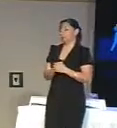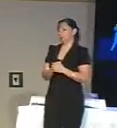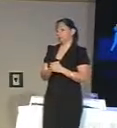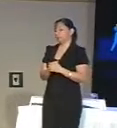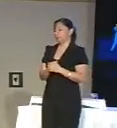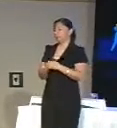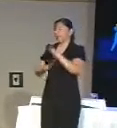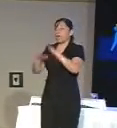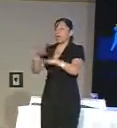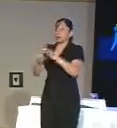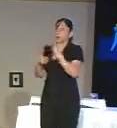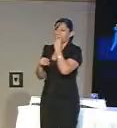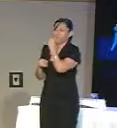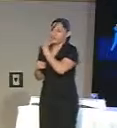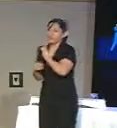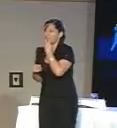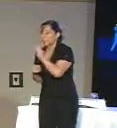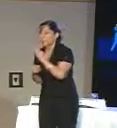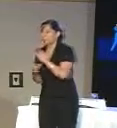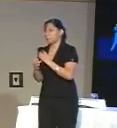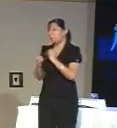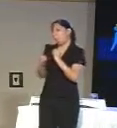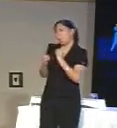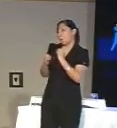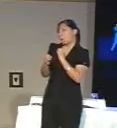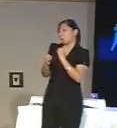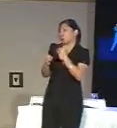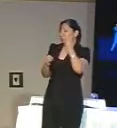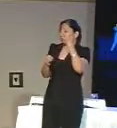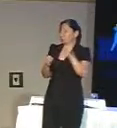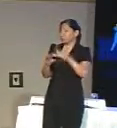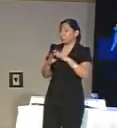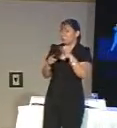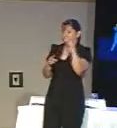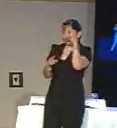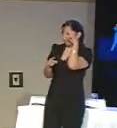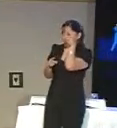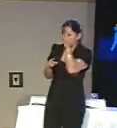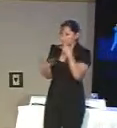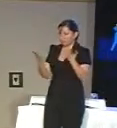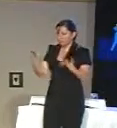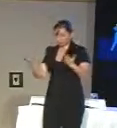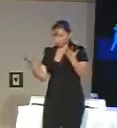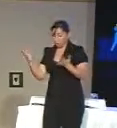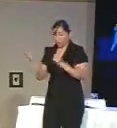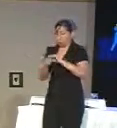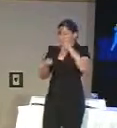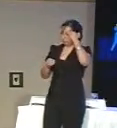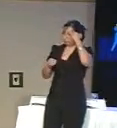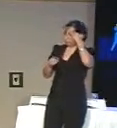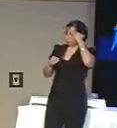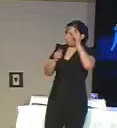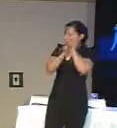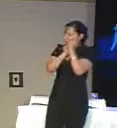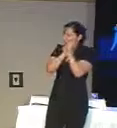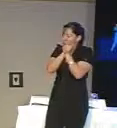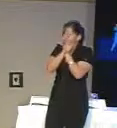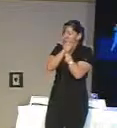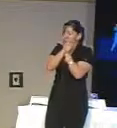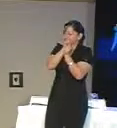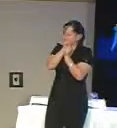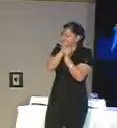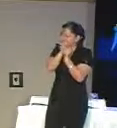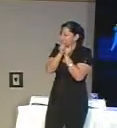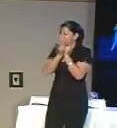Insisto, pueden ser problemas de lenguaje, problemas de coordinación psicomotriz, retardo mental, parálisis